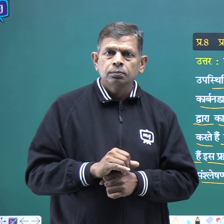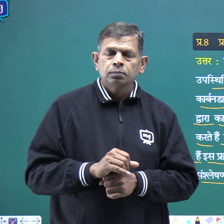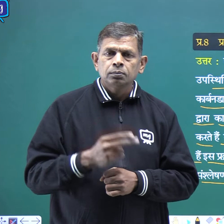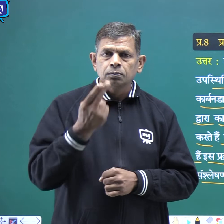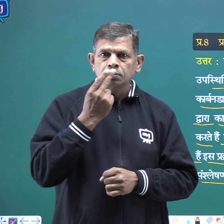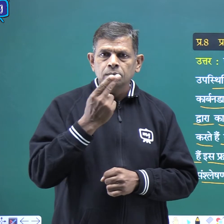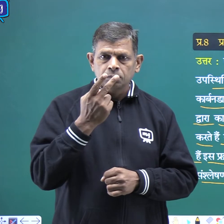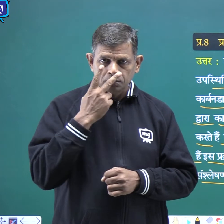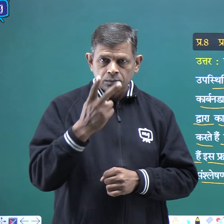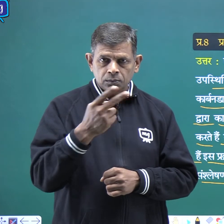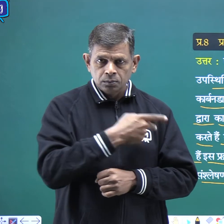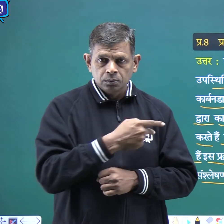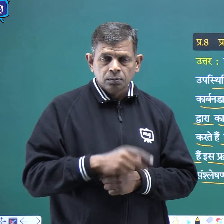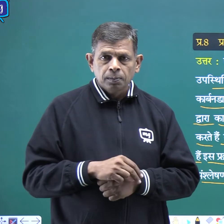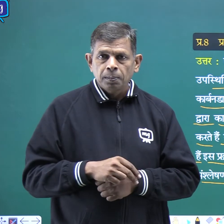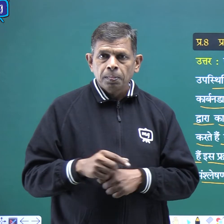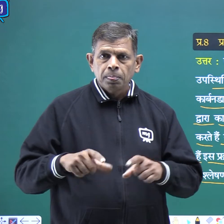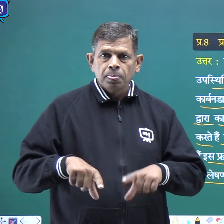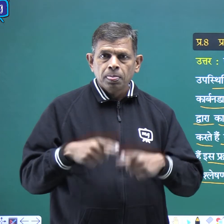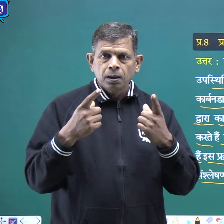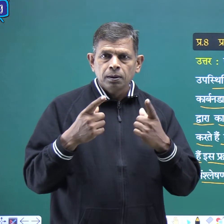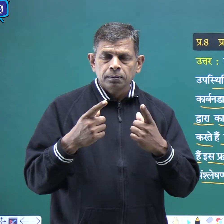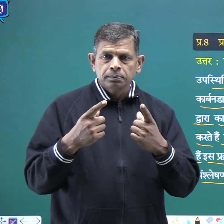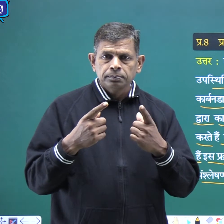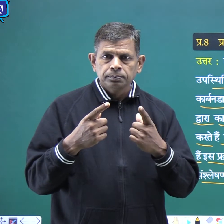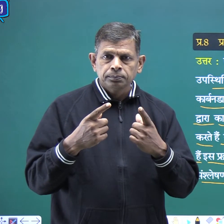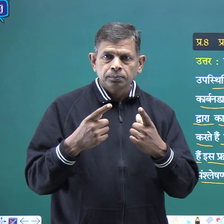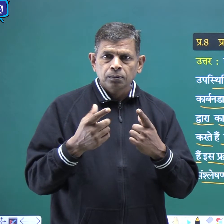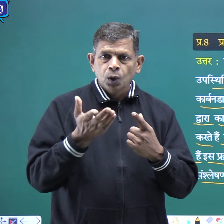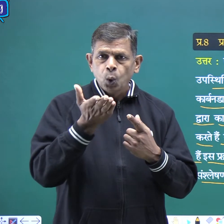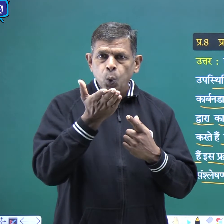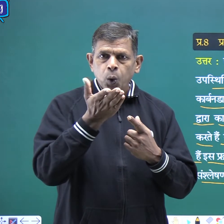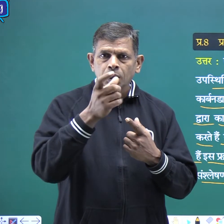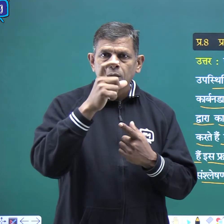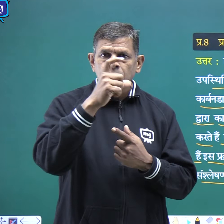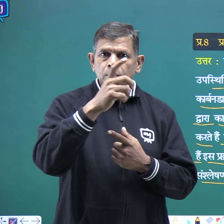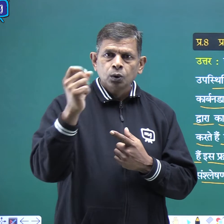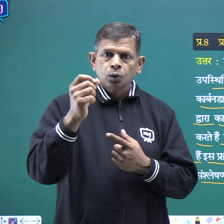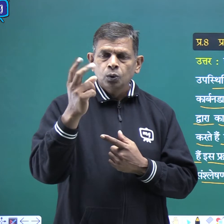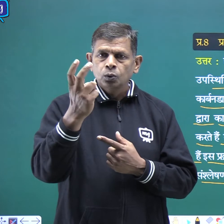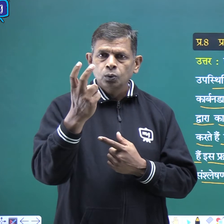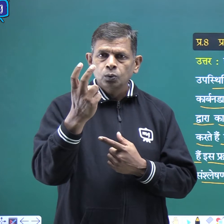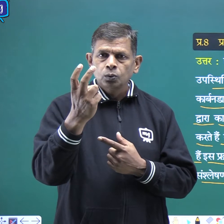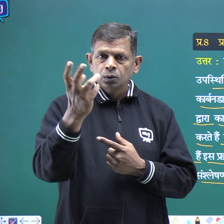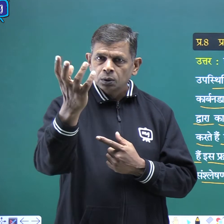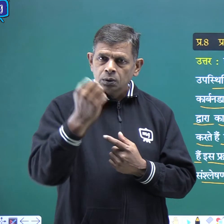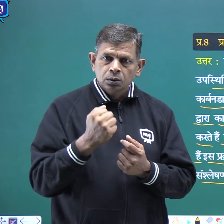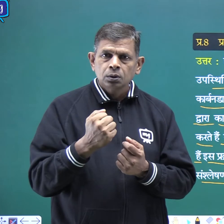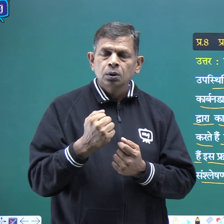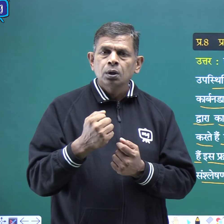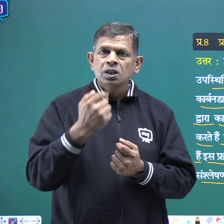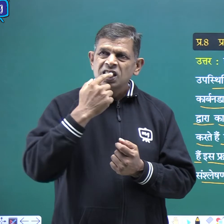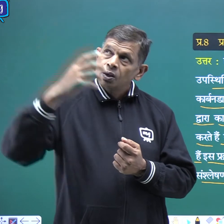चित्र में देख रहे हो ना, पौधा वायु से कार्बन डाइऑक्साइड लेता है, सूर्य